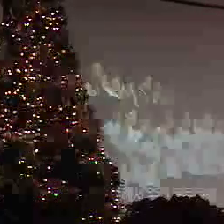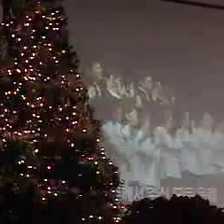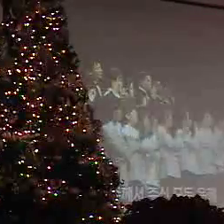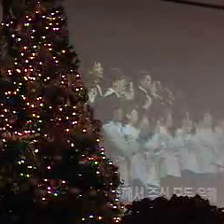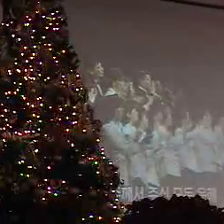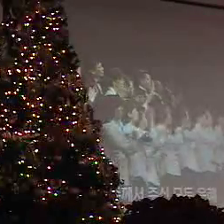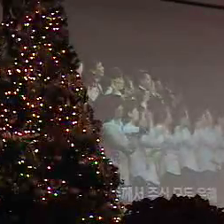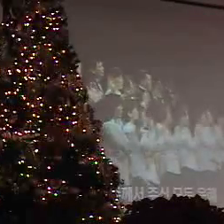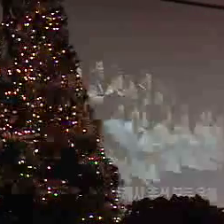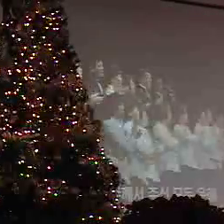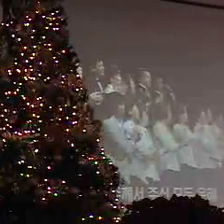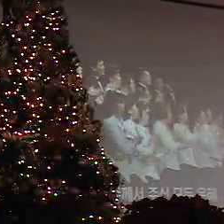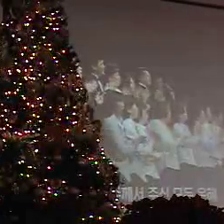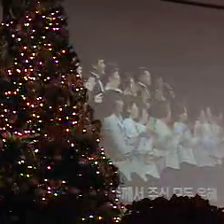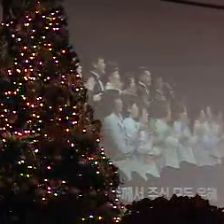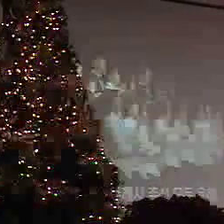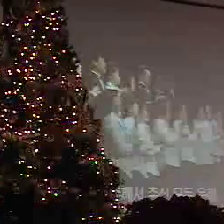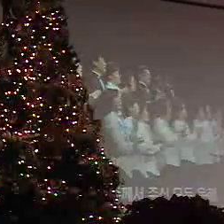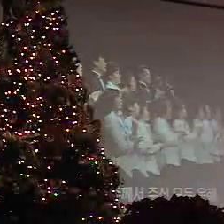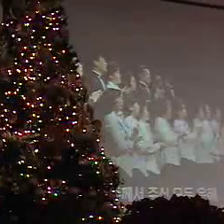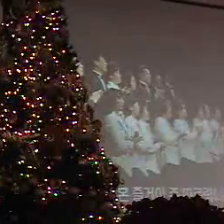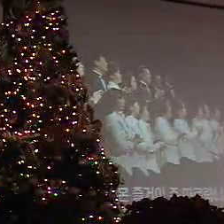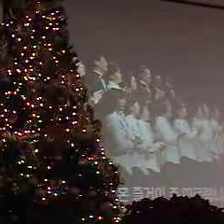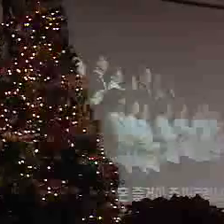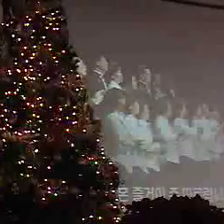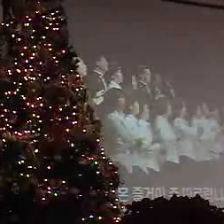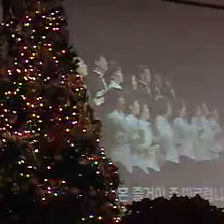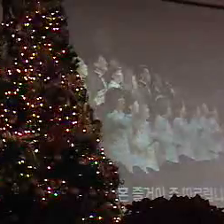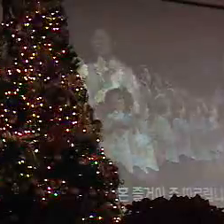말할 수 없네.